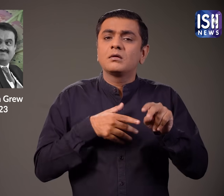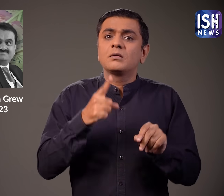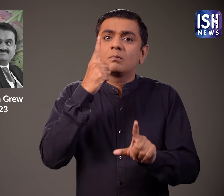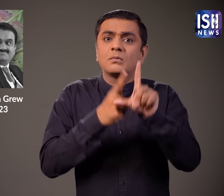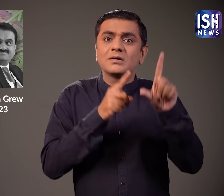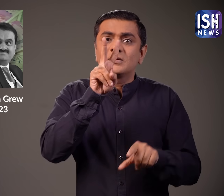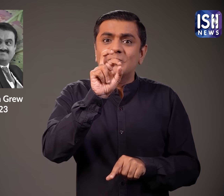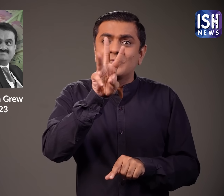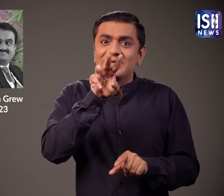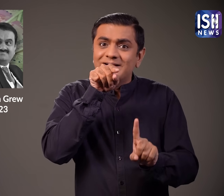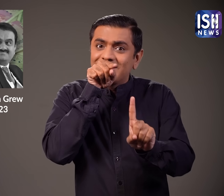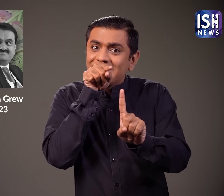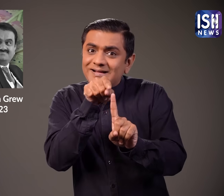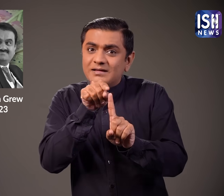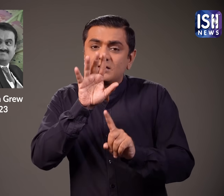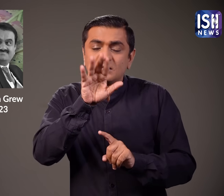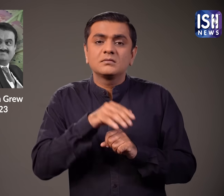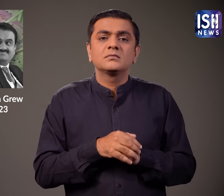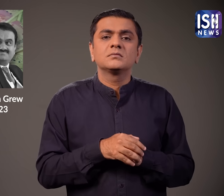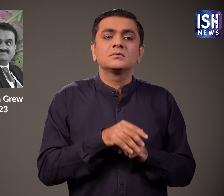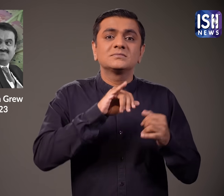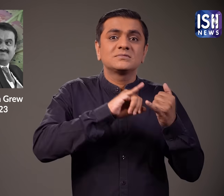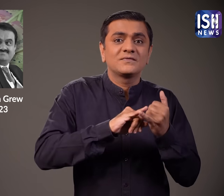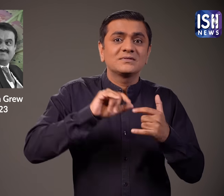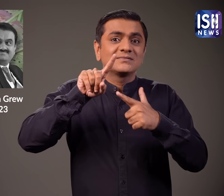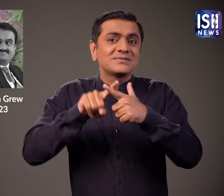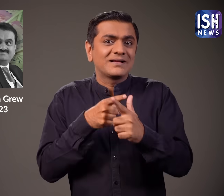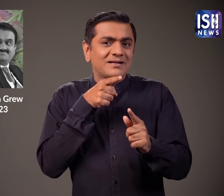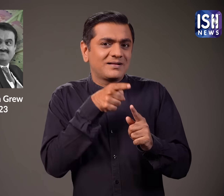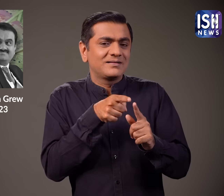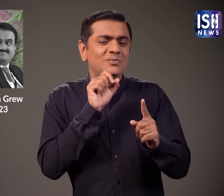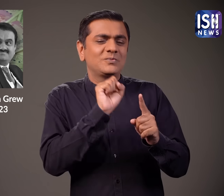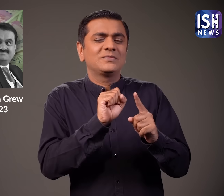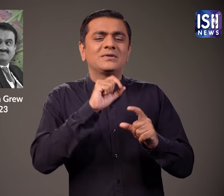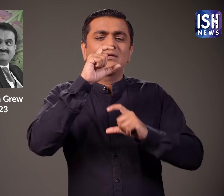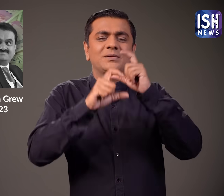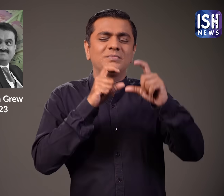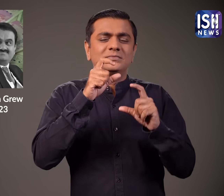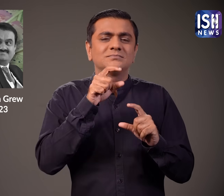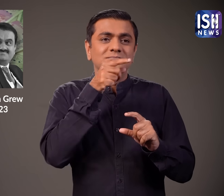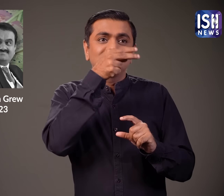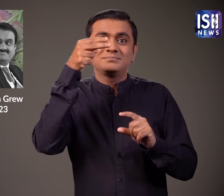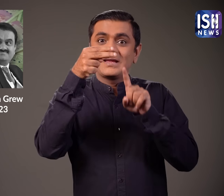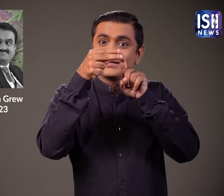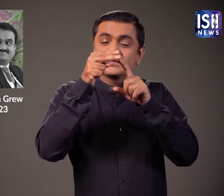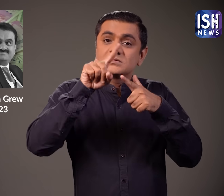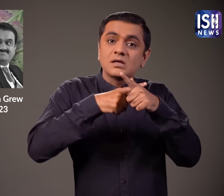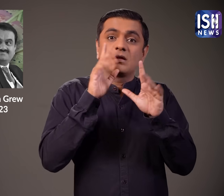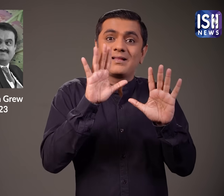कैलेंडर वर्ष 2023 में सावित्री जिन्दाल की कुल संपत्ती में 9.6 बिलियन डॉलर